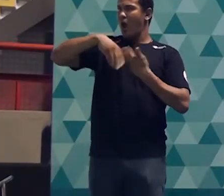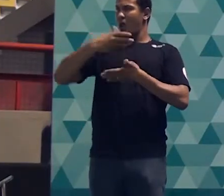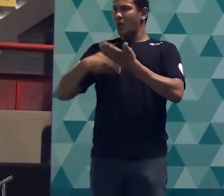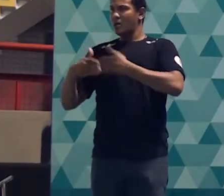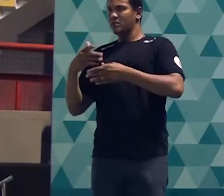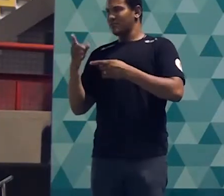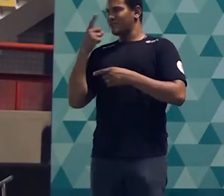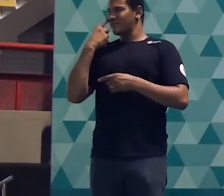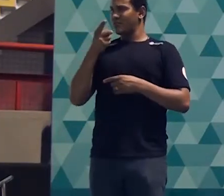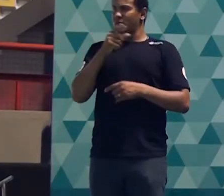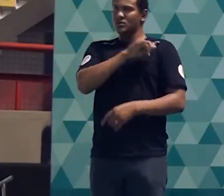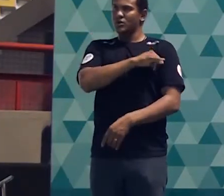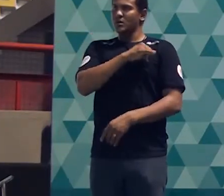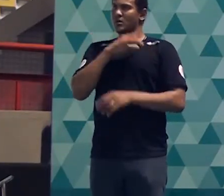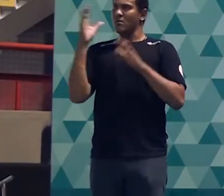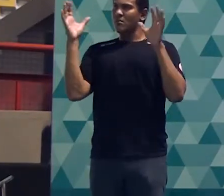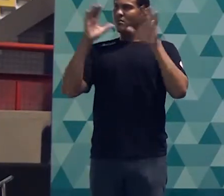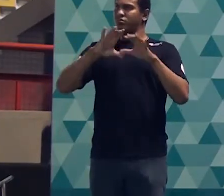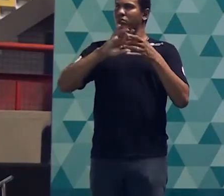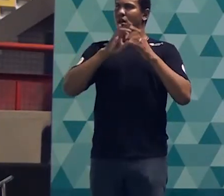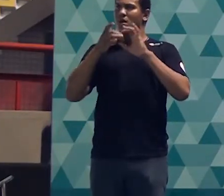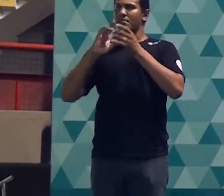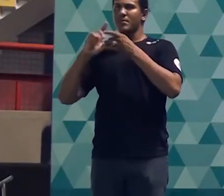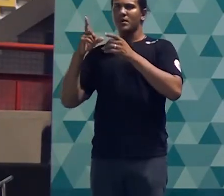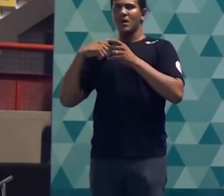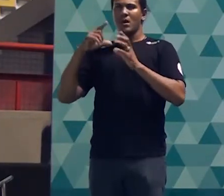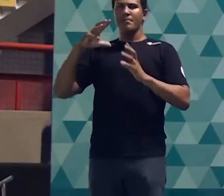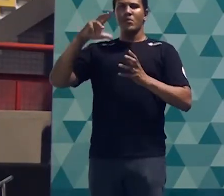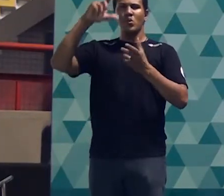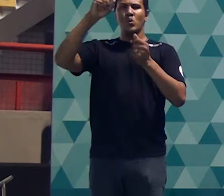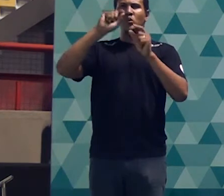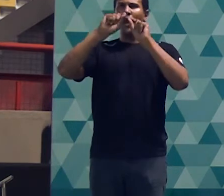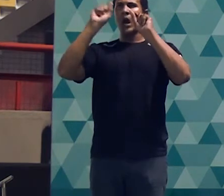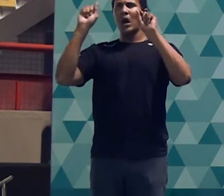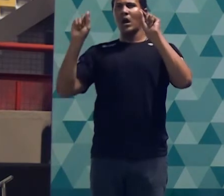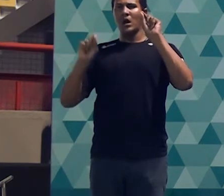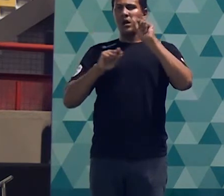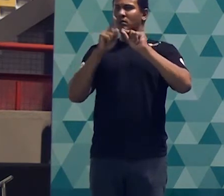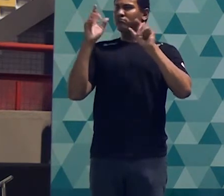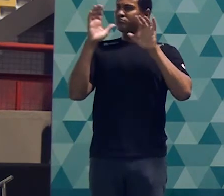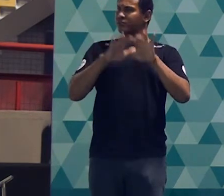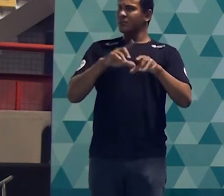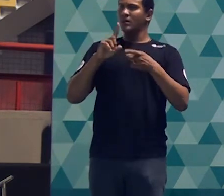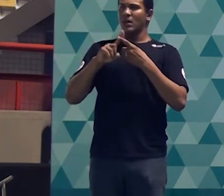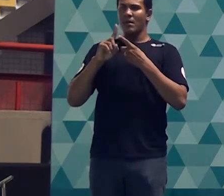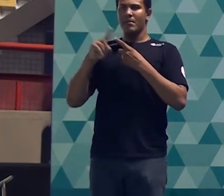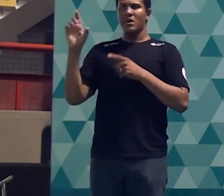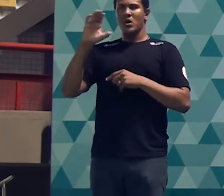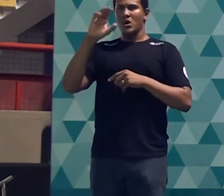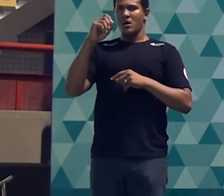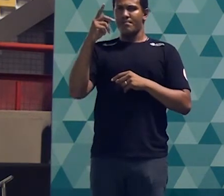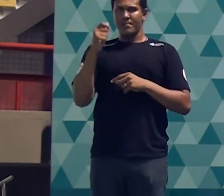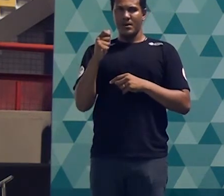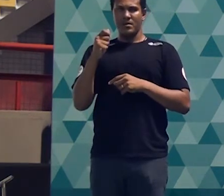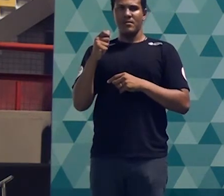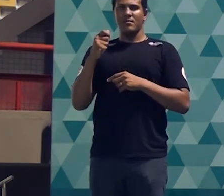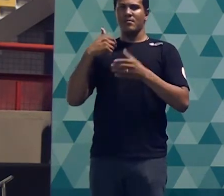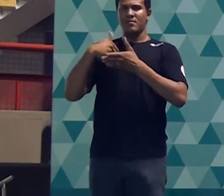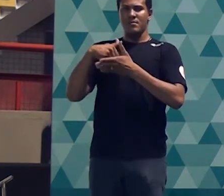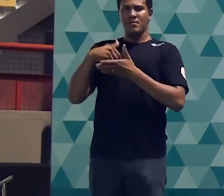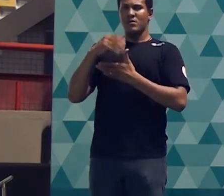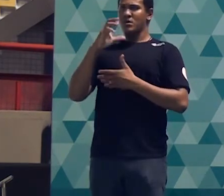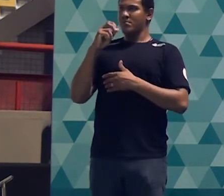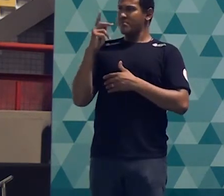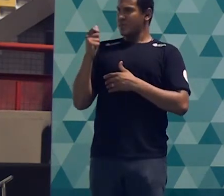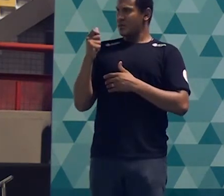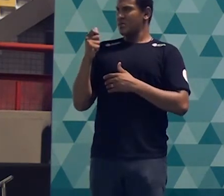de Janeiro, vem gente de toda parte do mundo. Quando nós tivemos a Copa aqui em Fortaleza, né, os Jogos de Fortaleza,